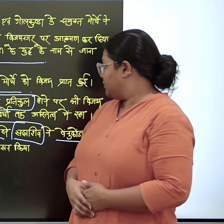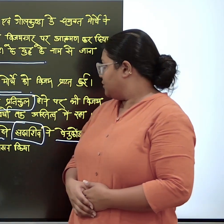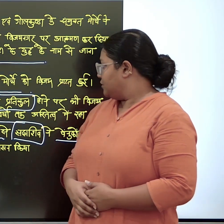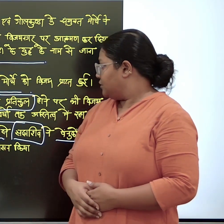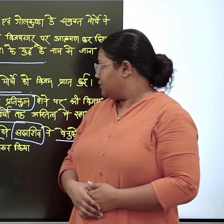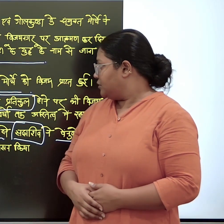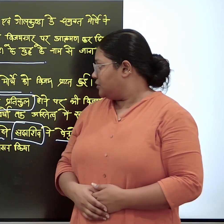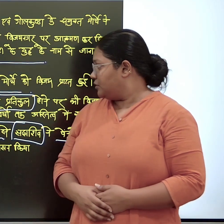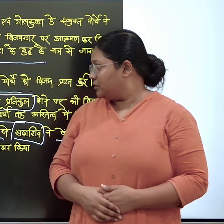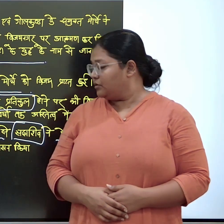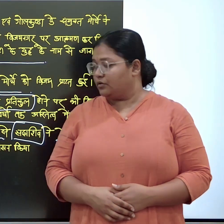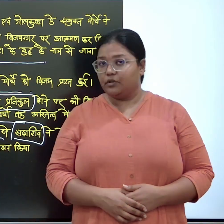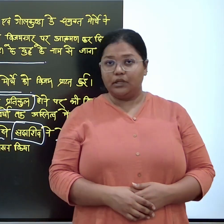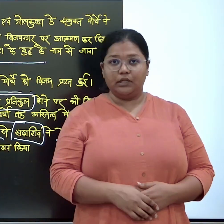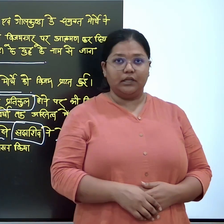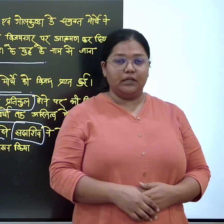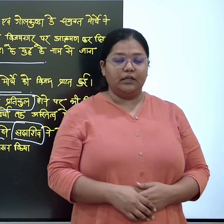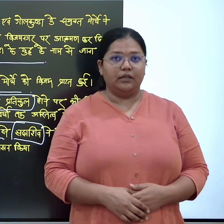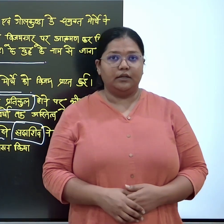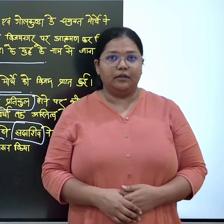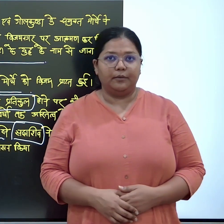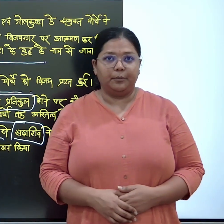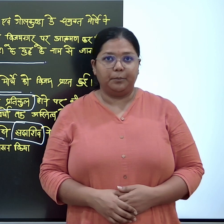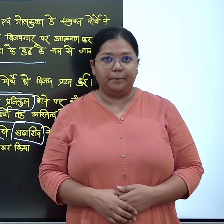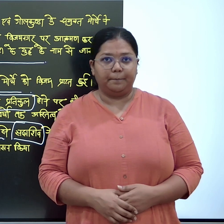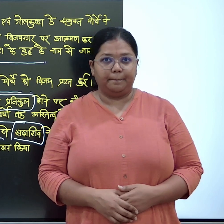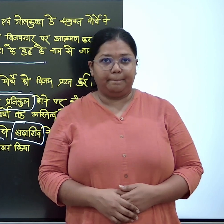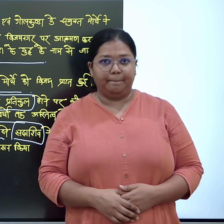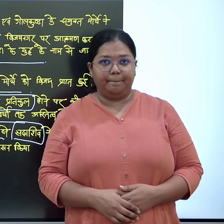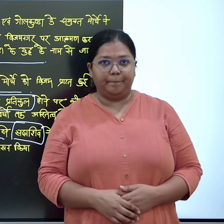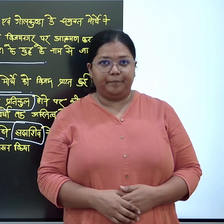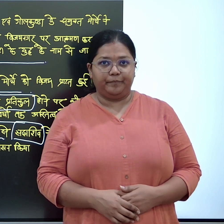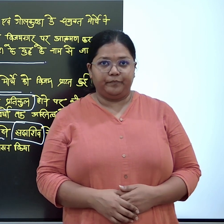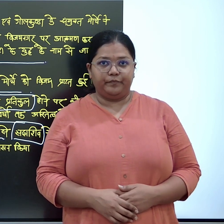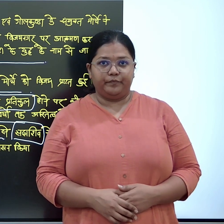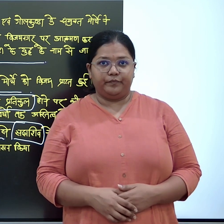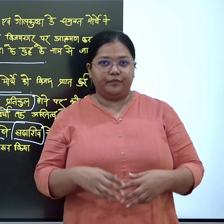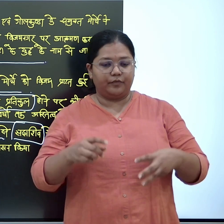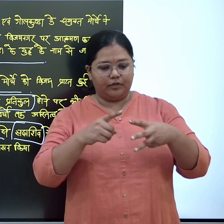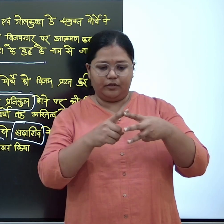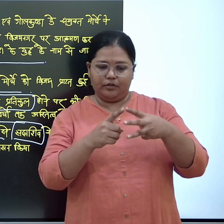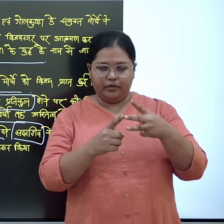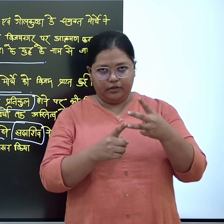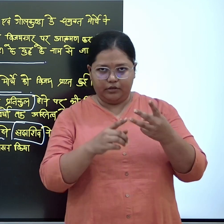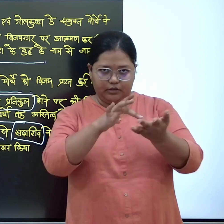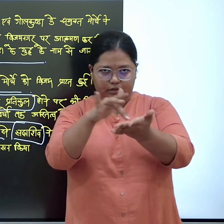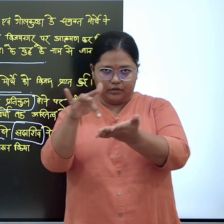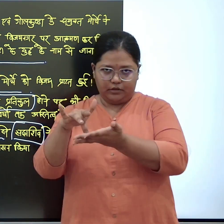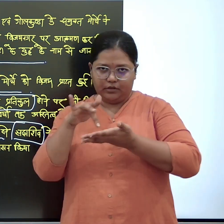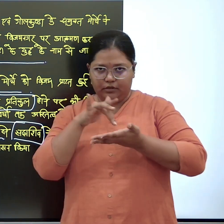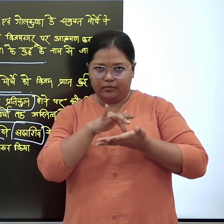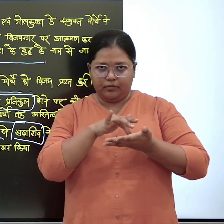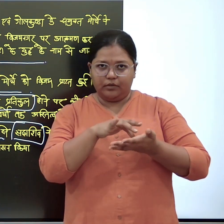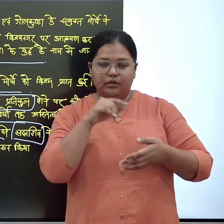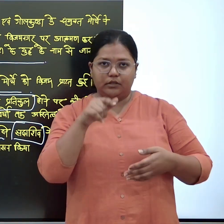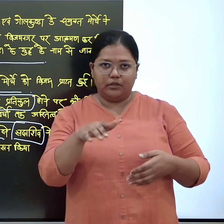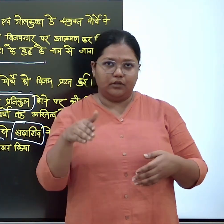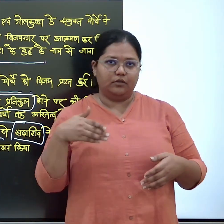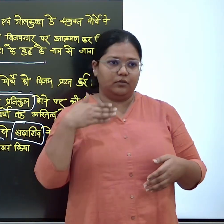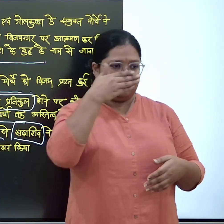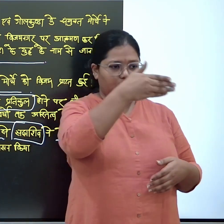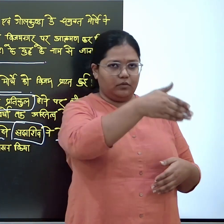को कौन कौन था, बीजापुर, अहमदनगर, गोलकुंडा ने विजयनगर पर जो है वो आक्रमण कर दिया था।